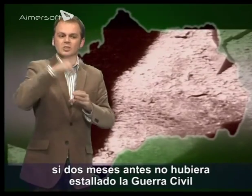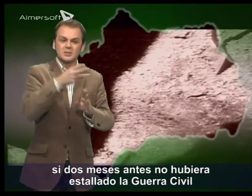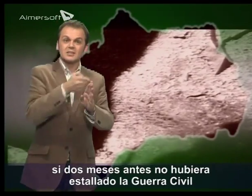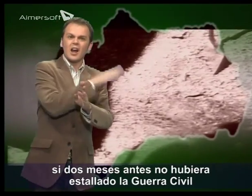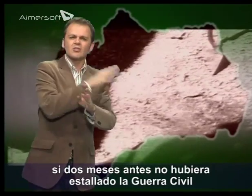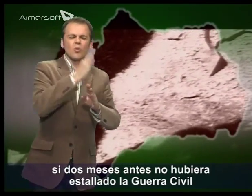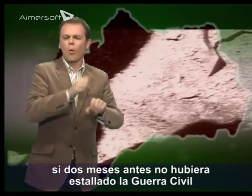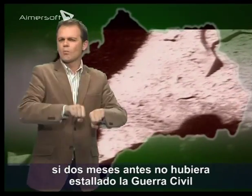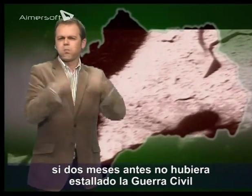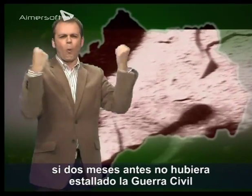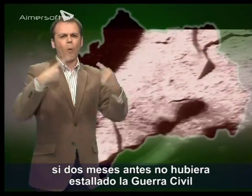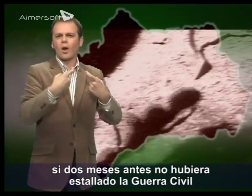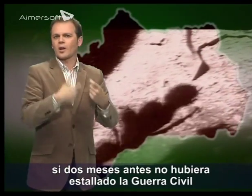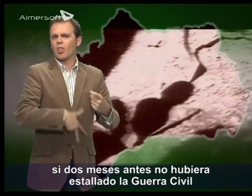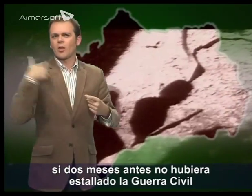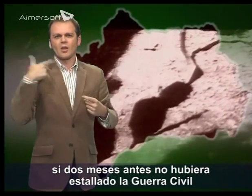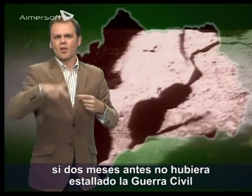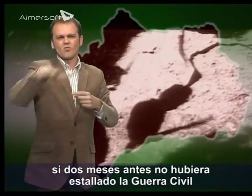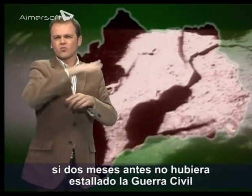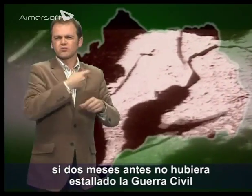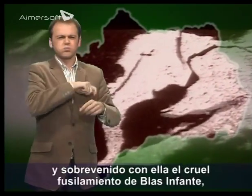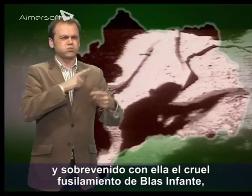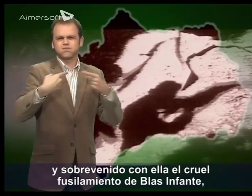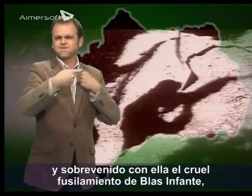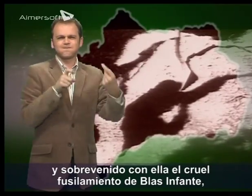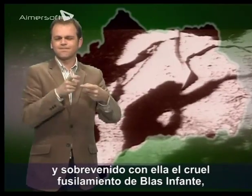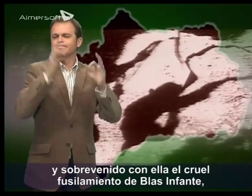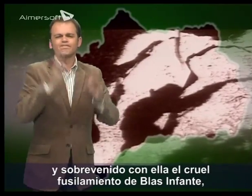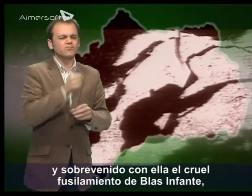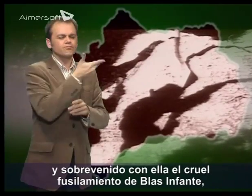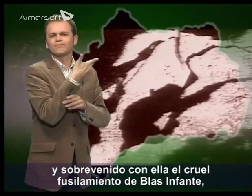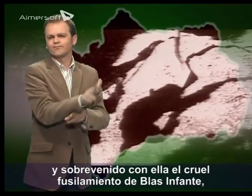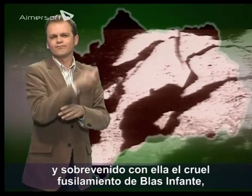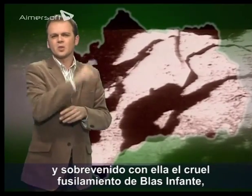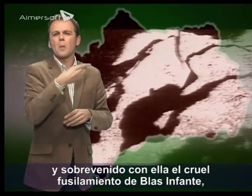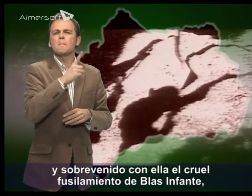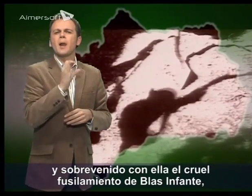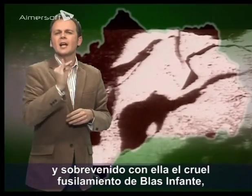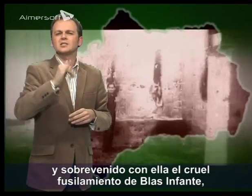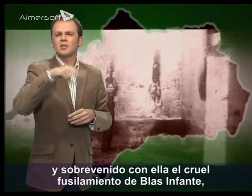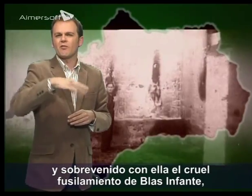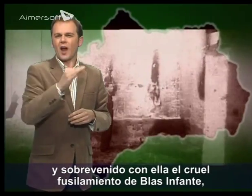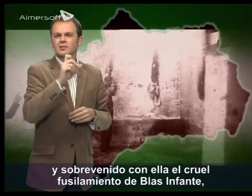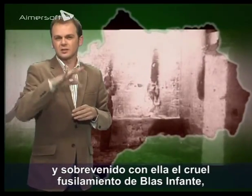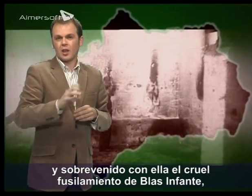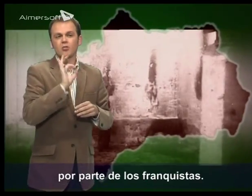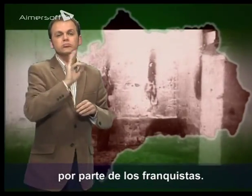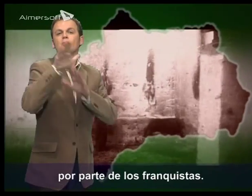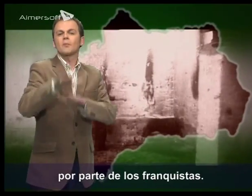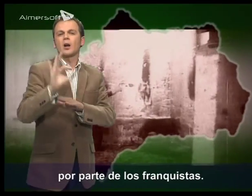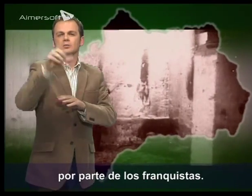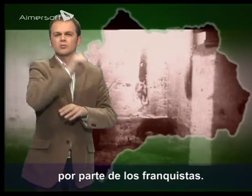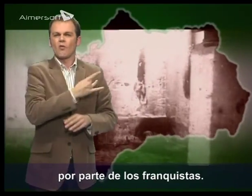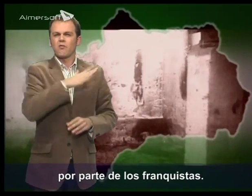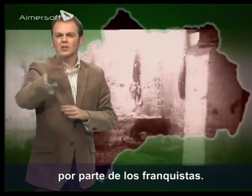si 2 meses antes no hubiera estallado la Guerra Civil y sobrevenido con ella el cruel fusilamiento de Blas Infante por